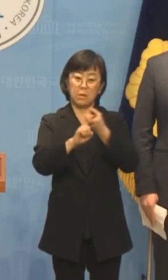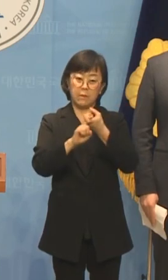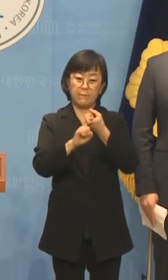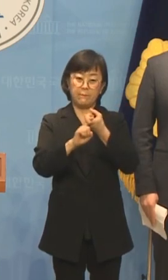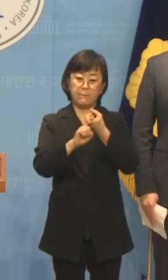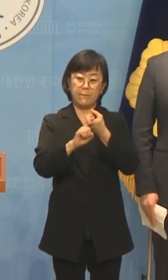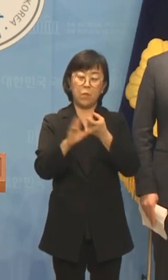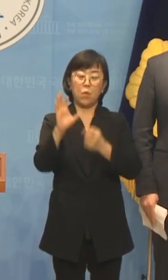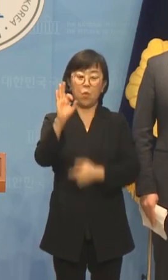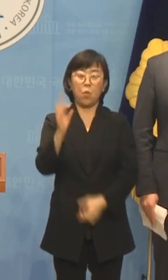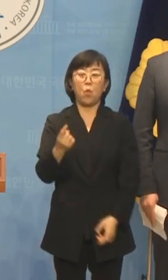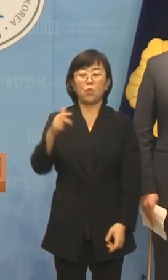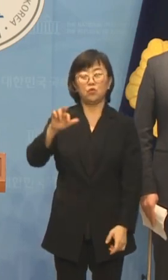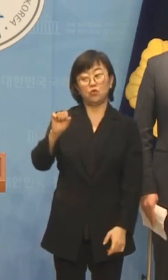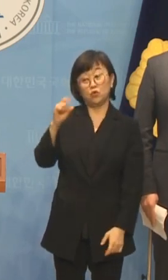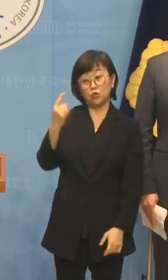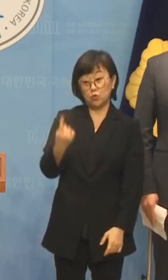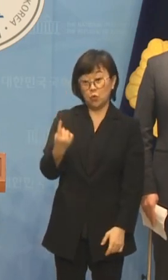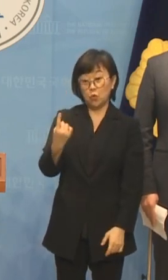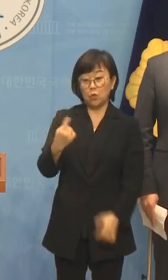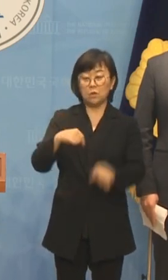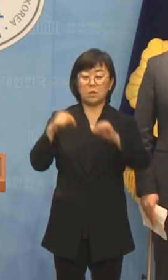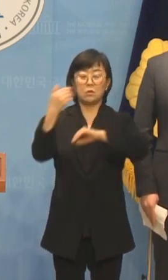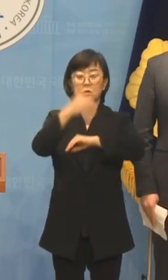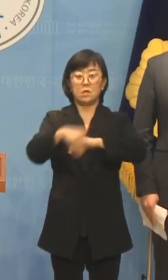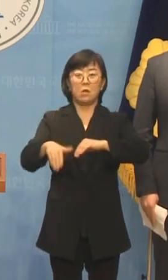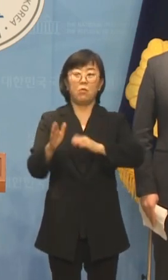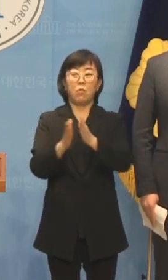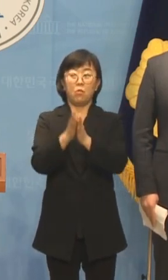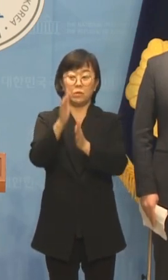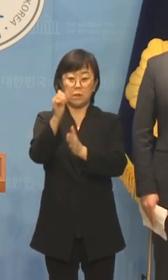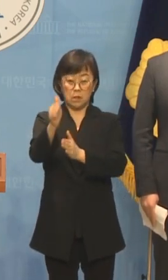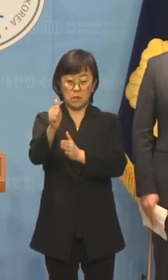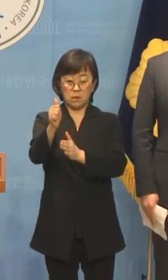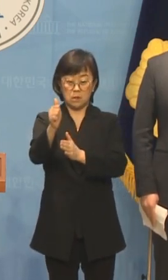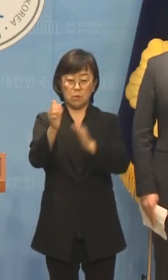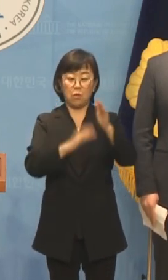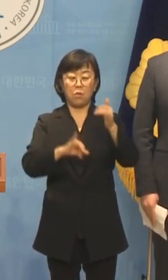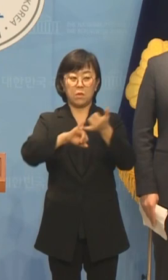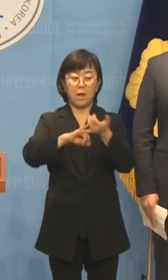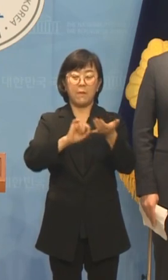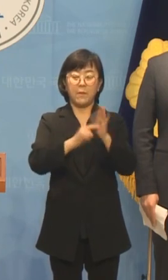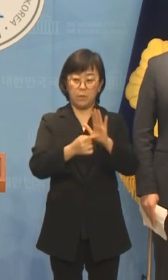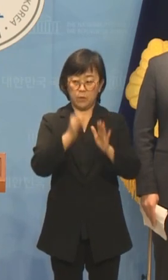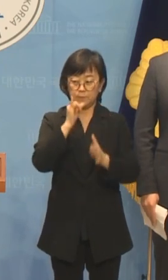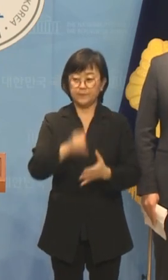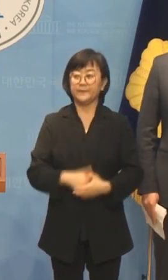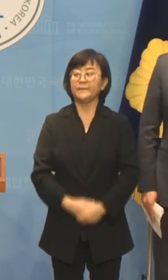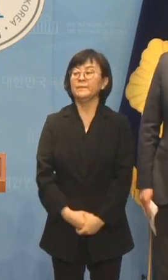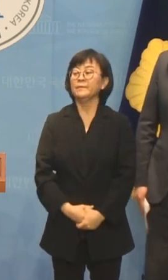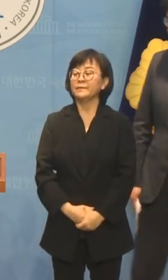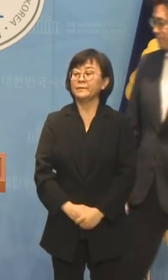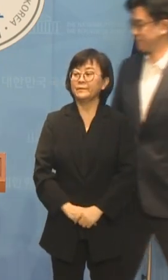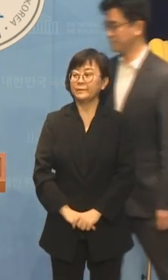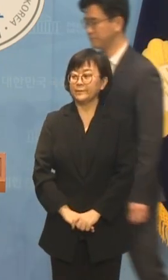새진보연합의 오준호 선대위원 겸 정책본부장님께서 공약 발표해 주시겠습니다.